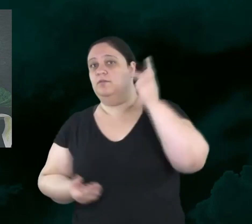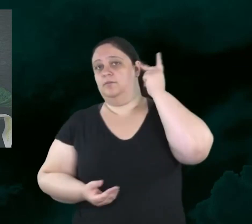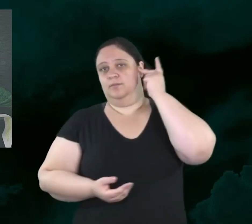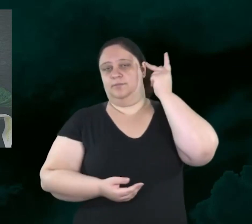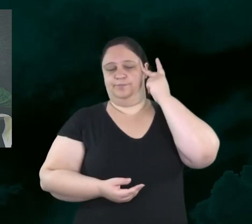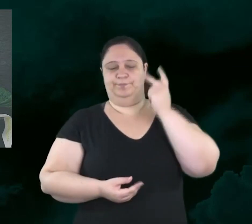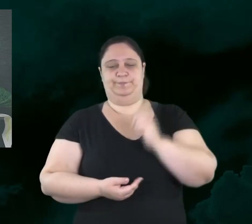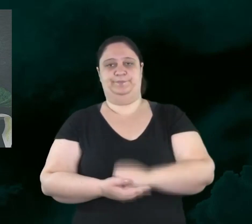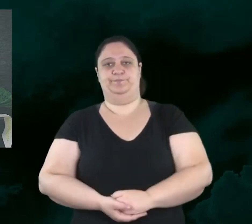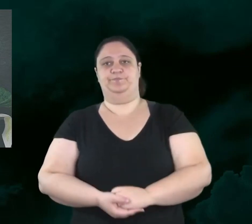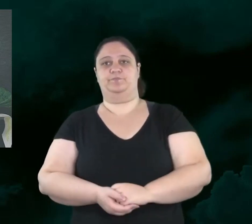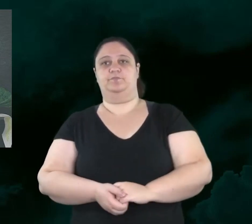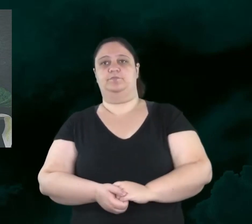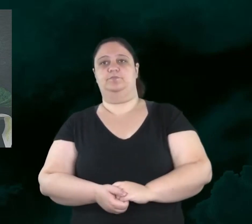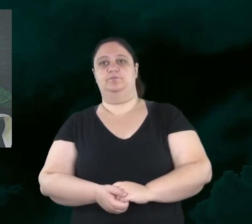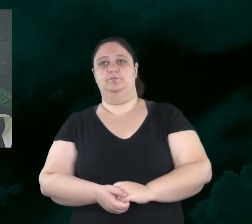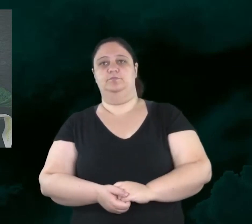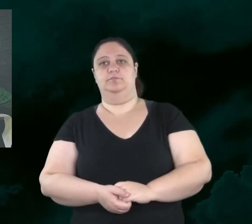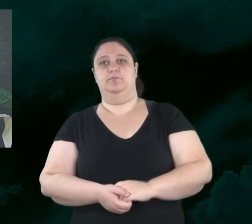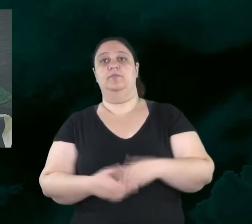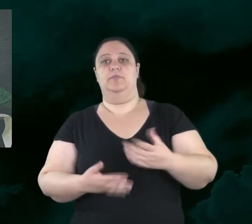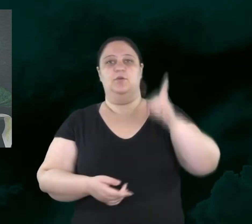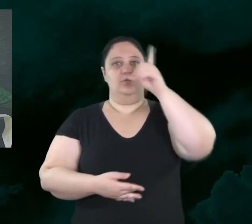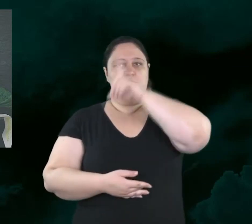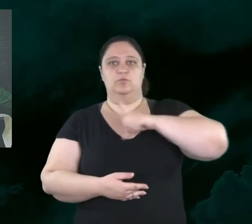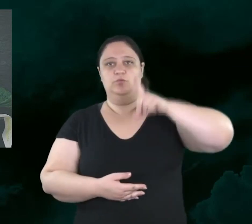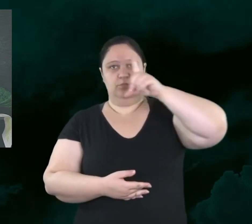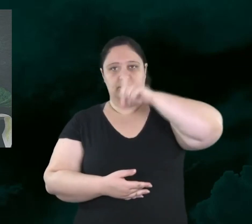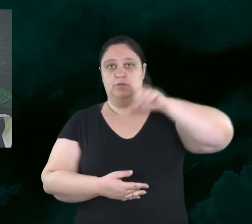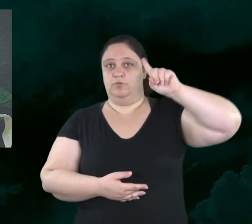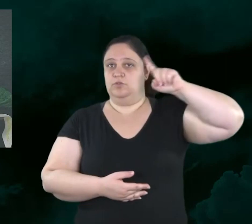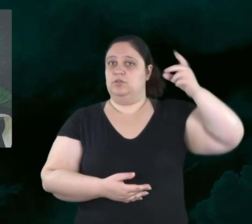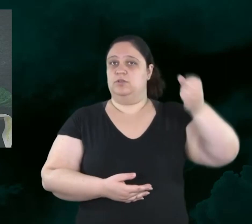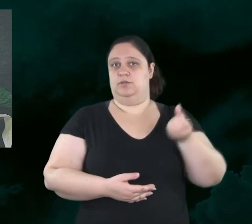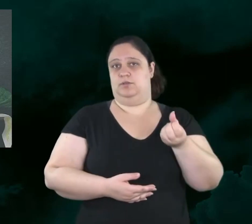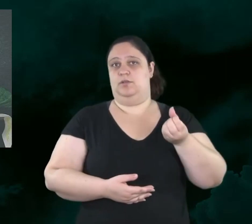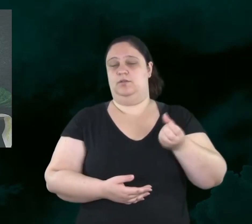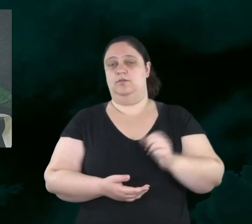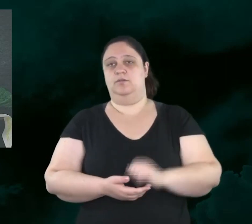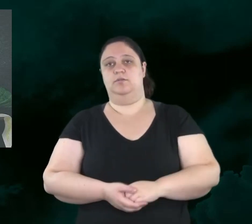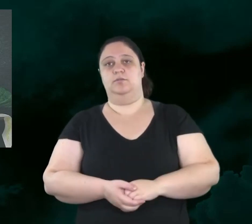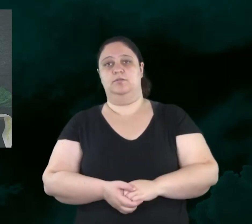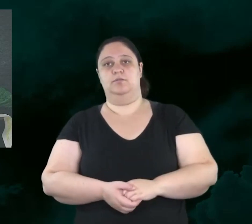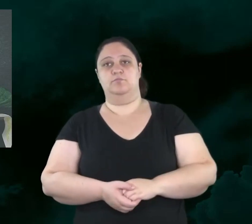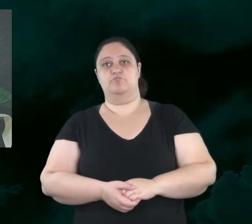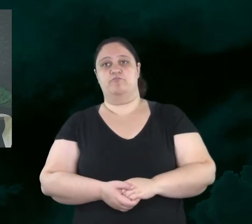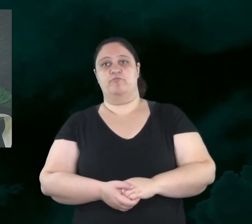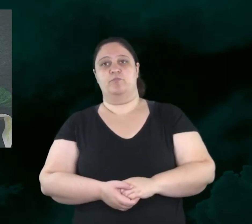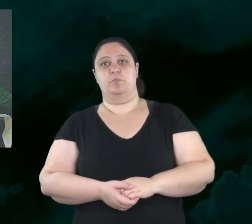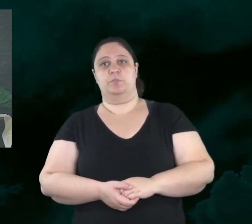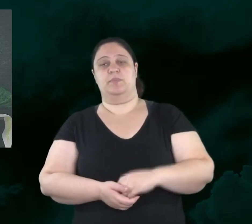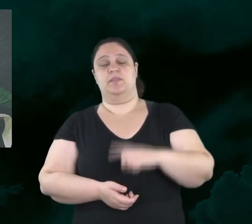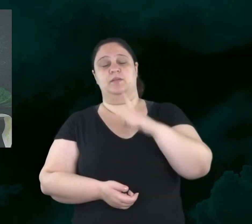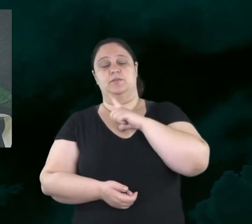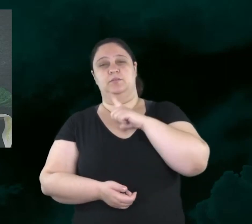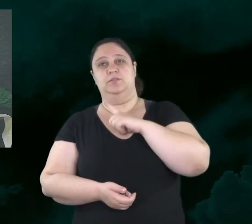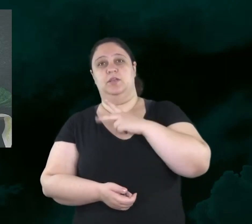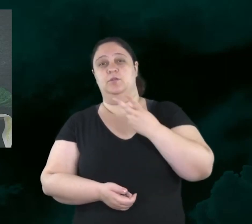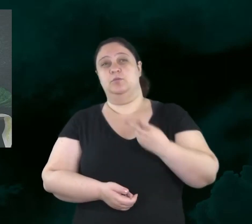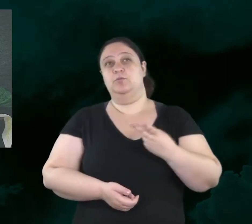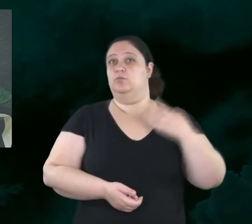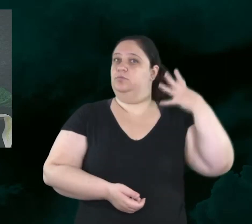E no domingo, dia 6, eu tinha 2 mensagens para